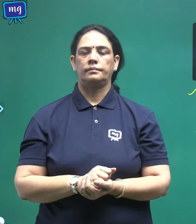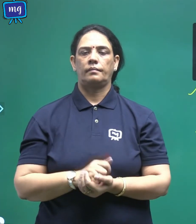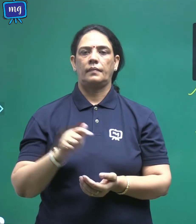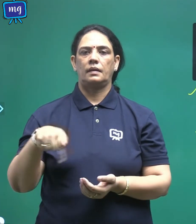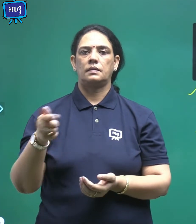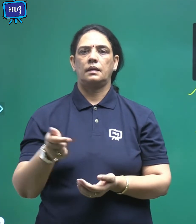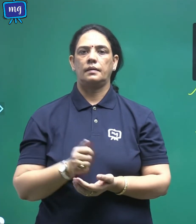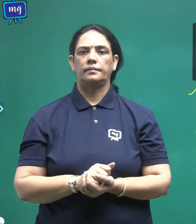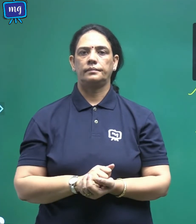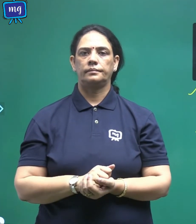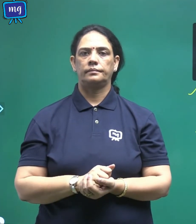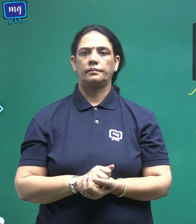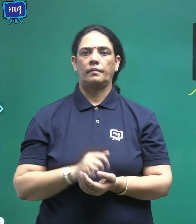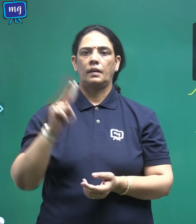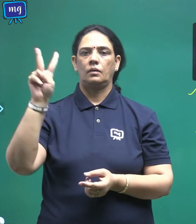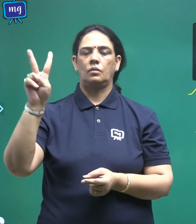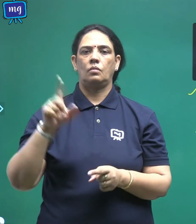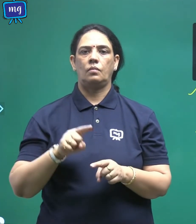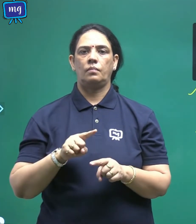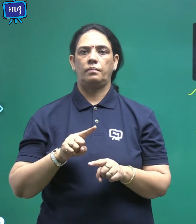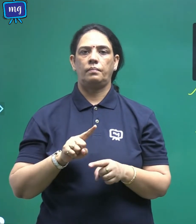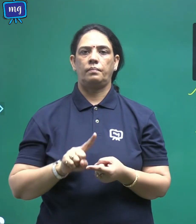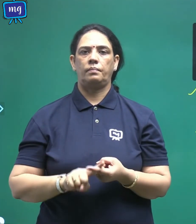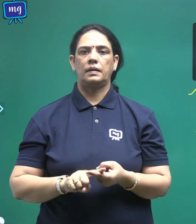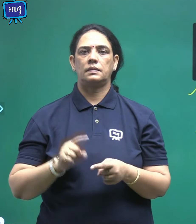अतः 2 + 4